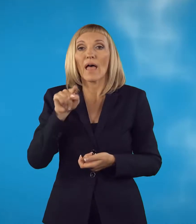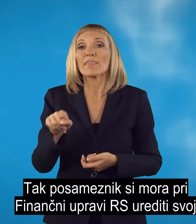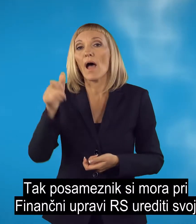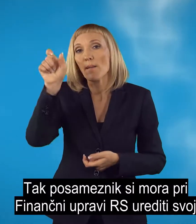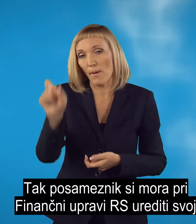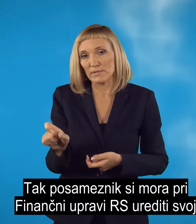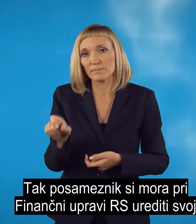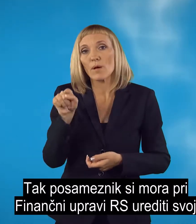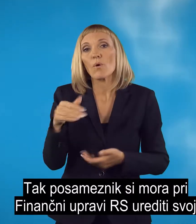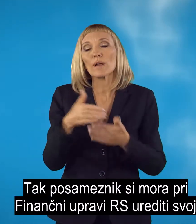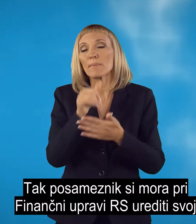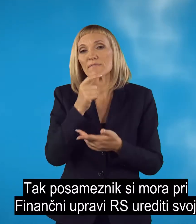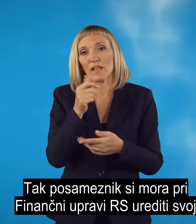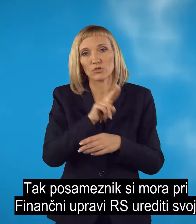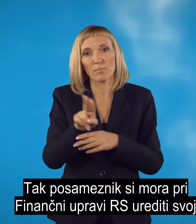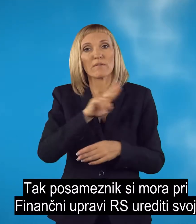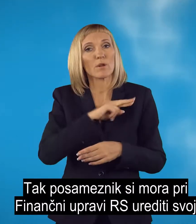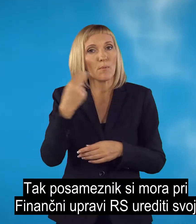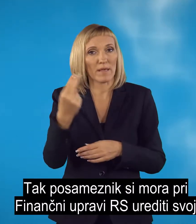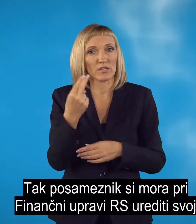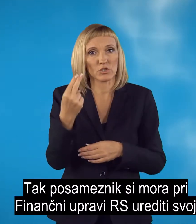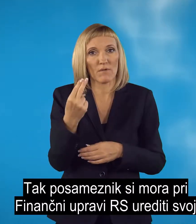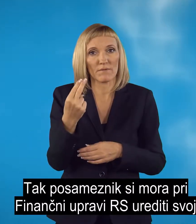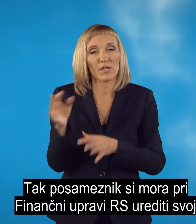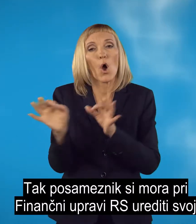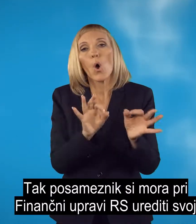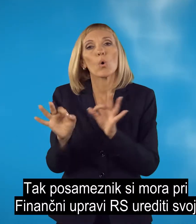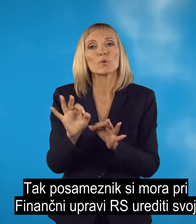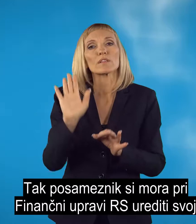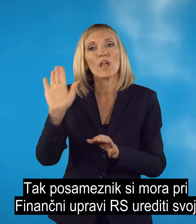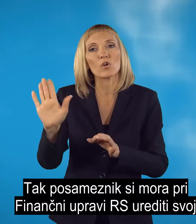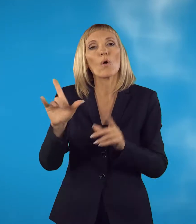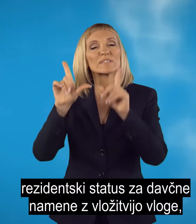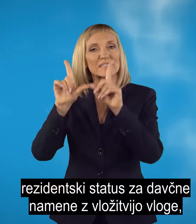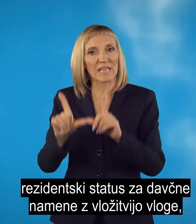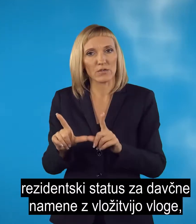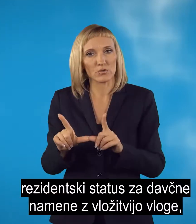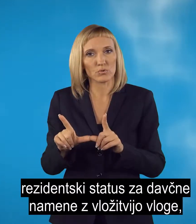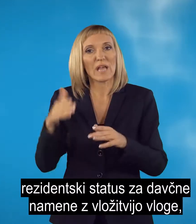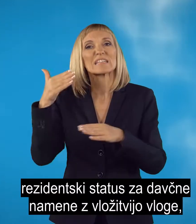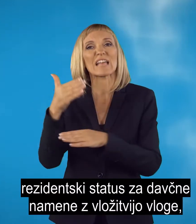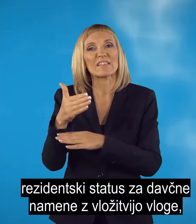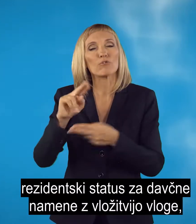Tak posameznik si mora pri Finančni upravi Republike Slovenije urediti svoj rezidentski status za davčne